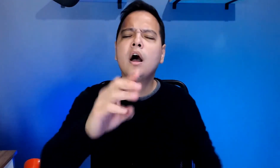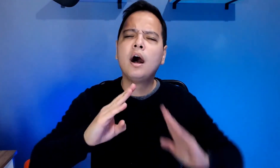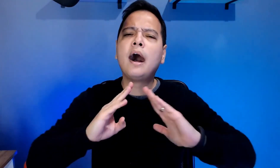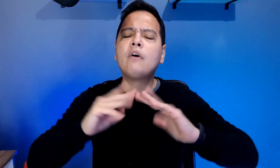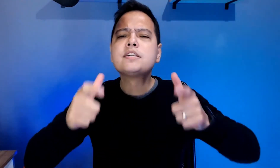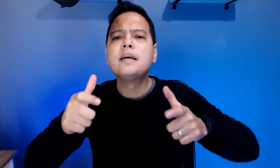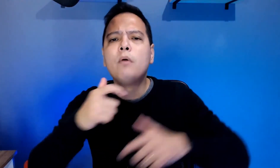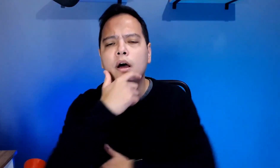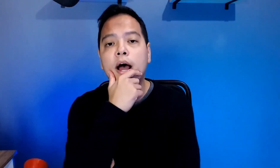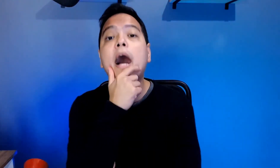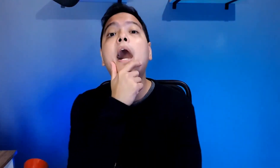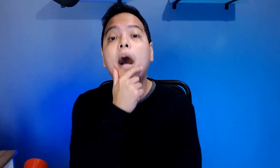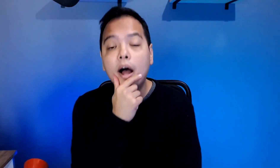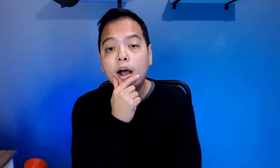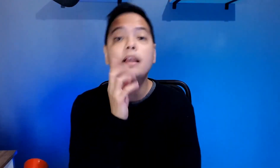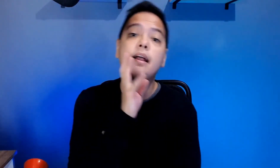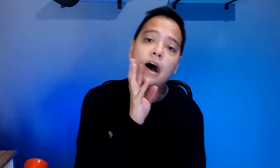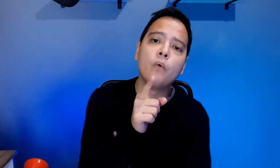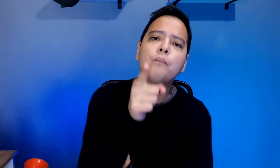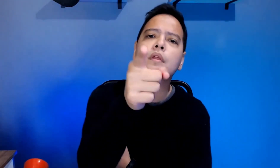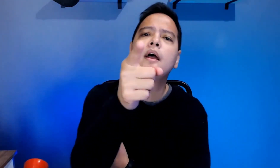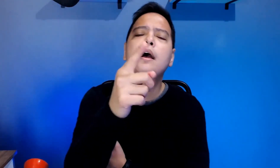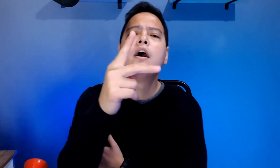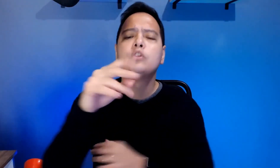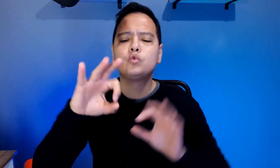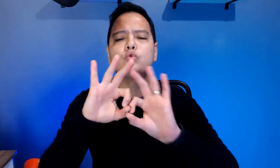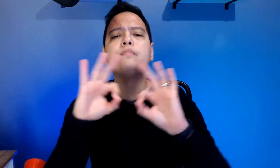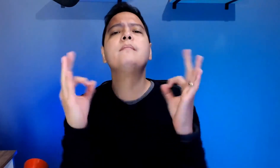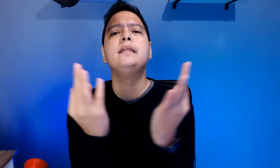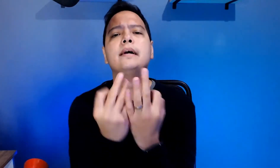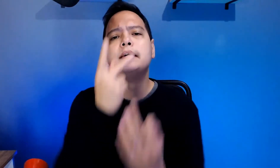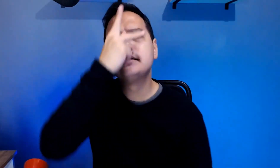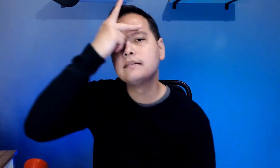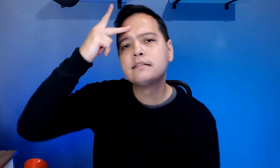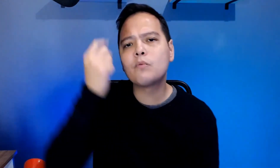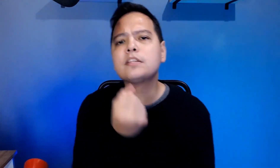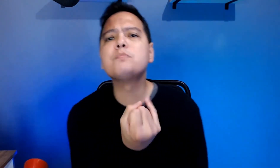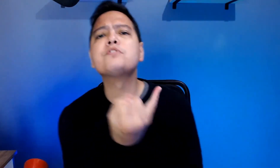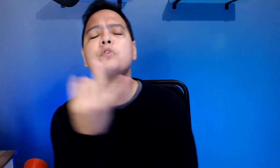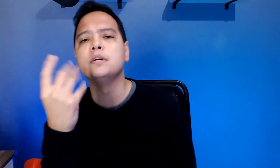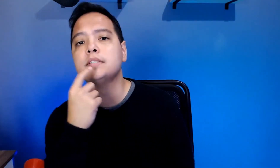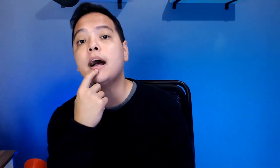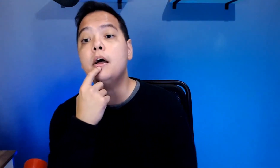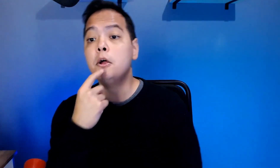Onde que você mora? Ah, que legal. Tua família? São quantas pessoas? Por quê?